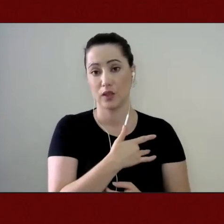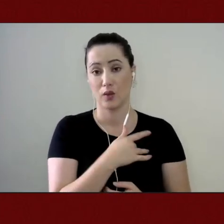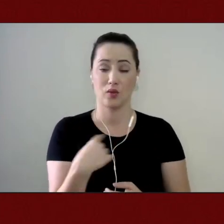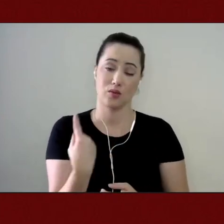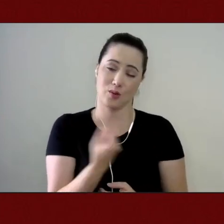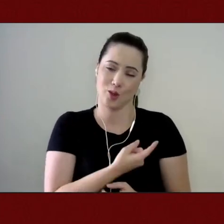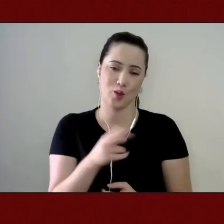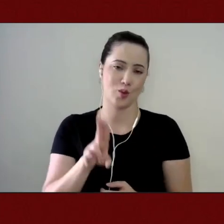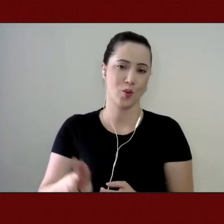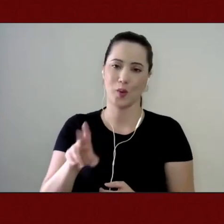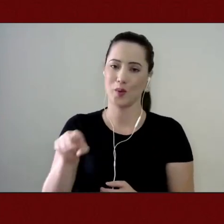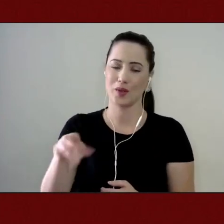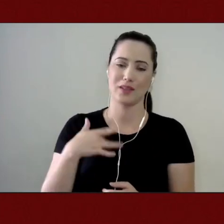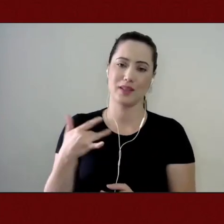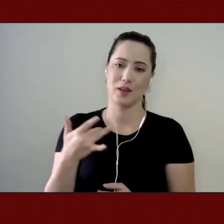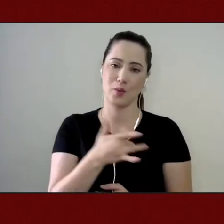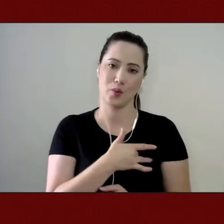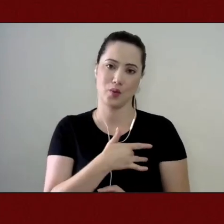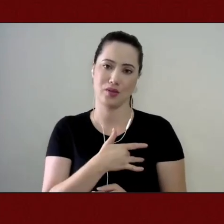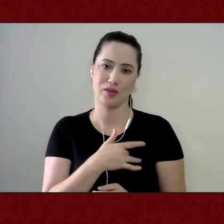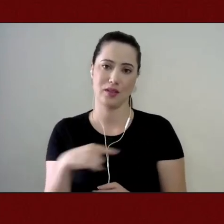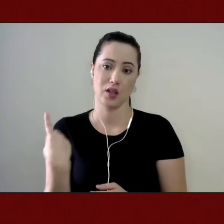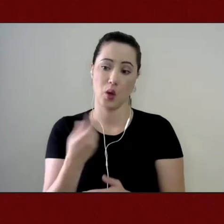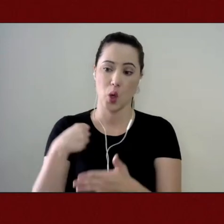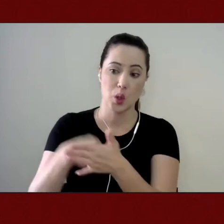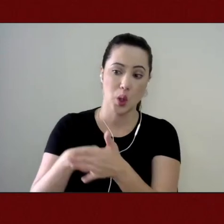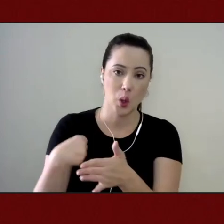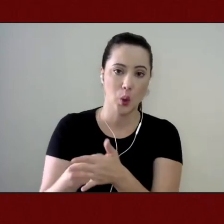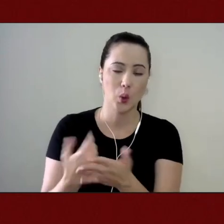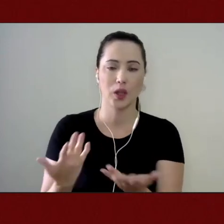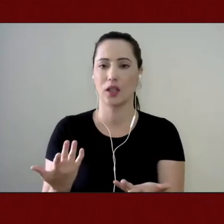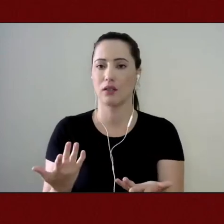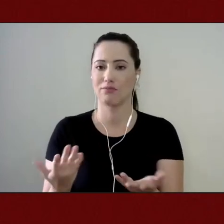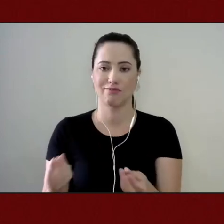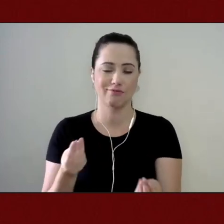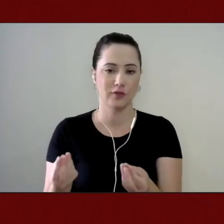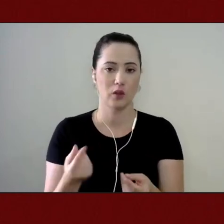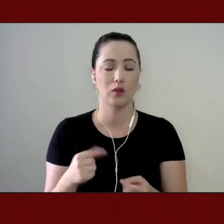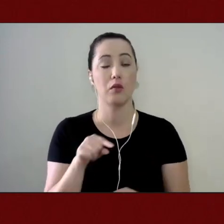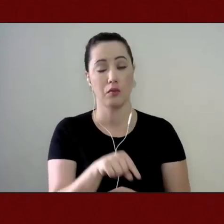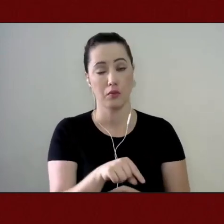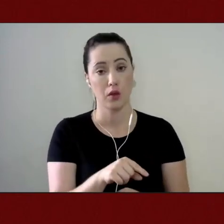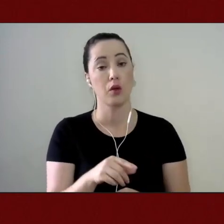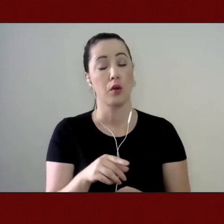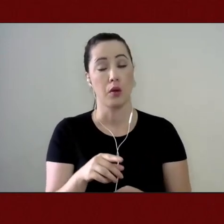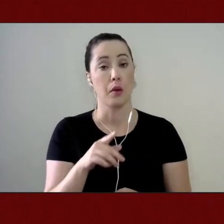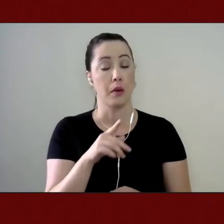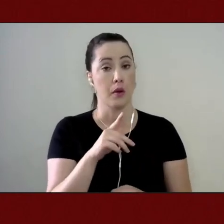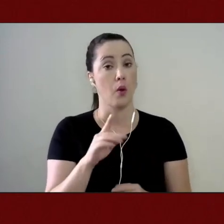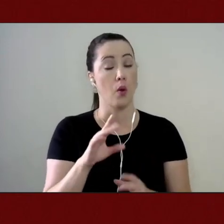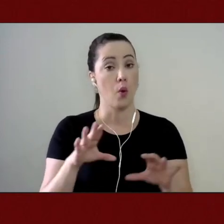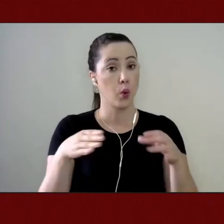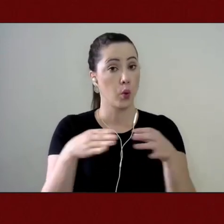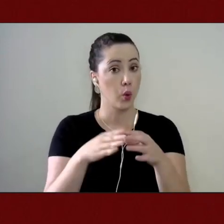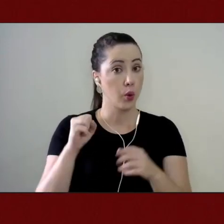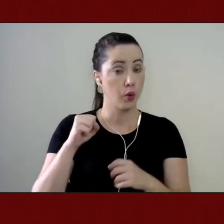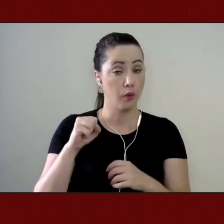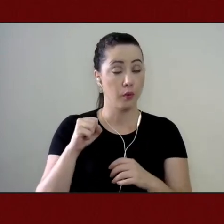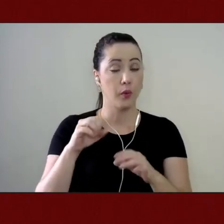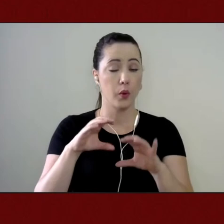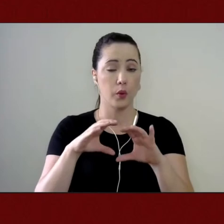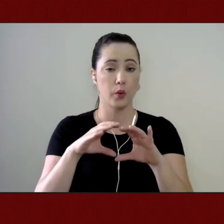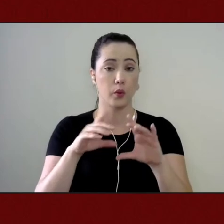erro muito grave. Né? Nós, Partido Comunista, defende saúde igual para todos, educação de qualidade para